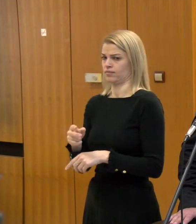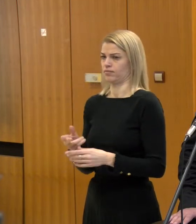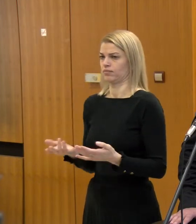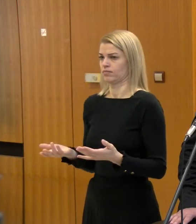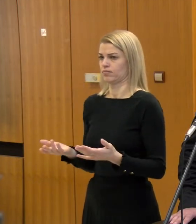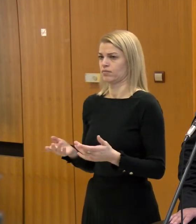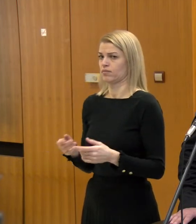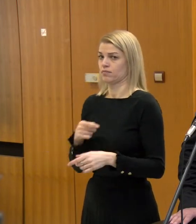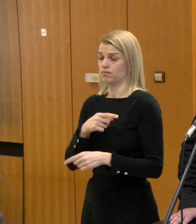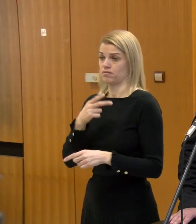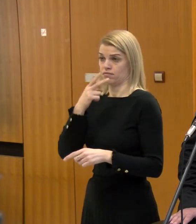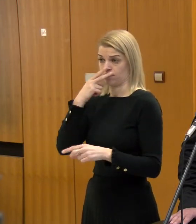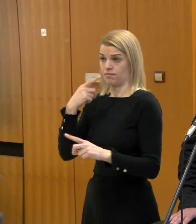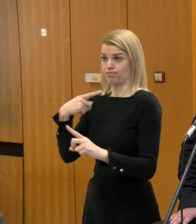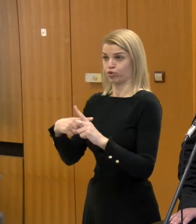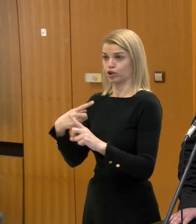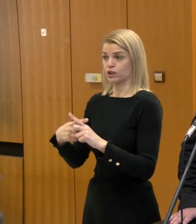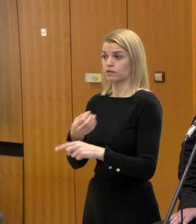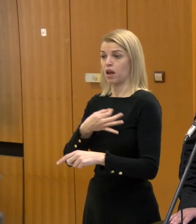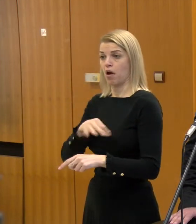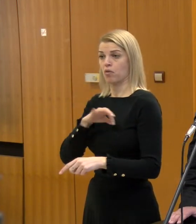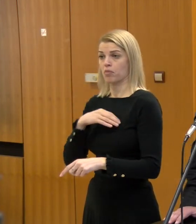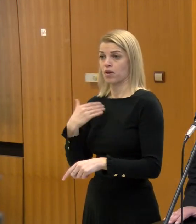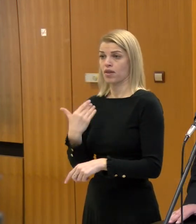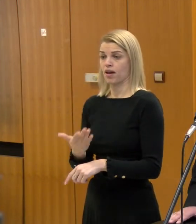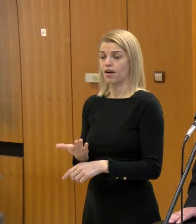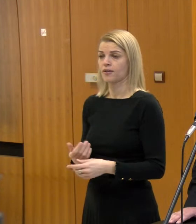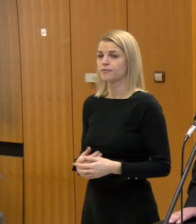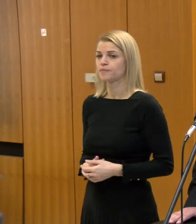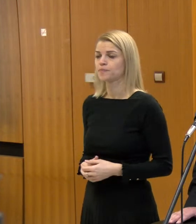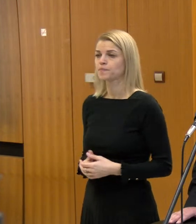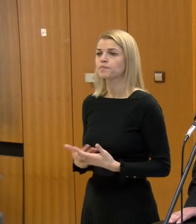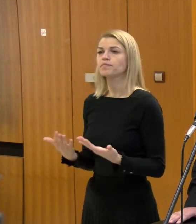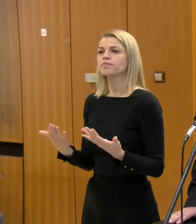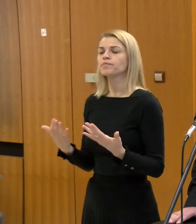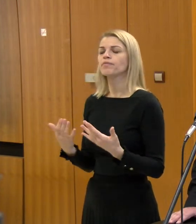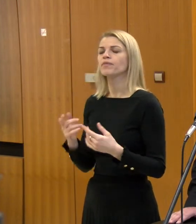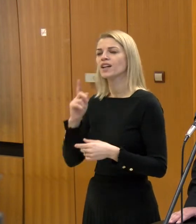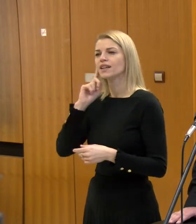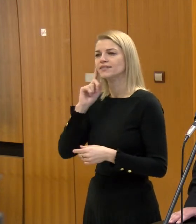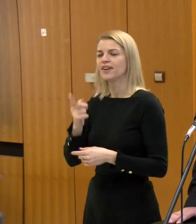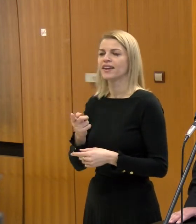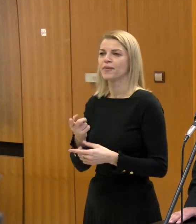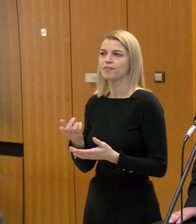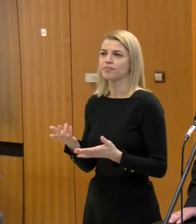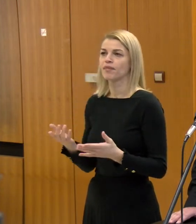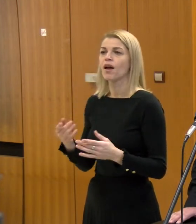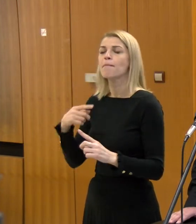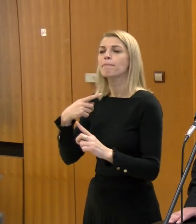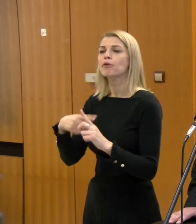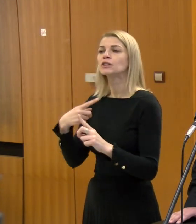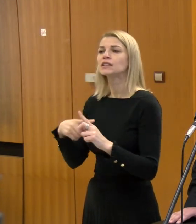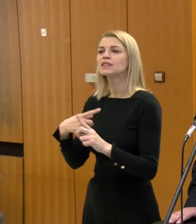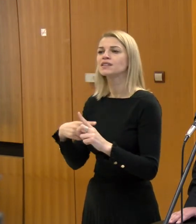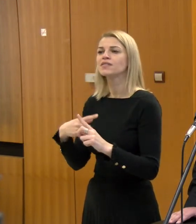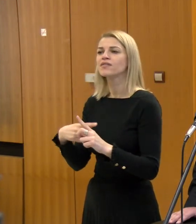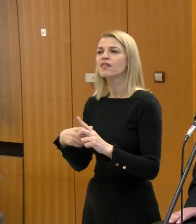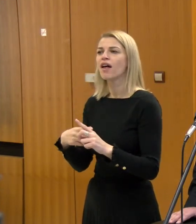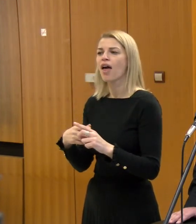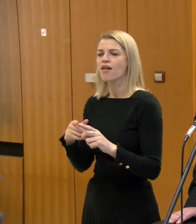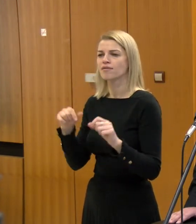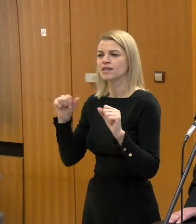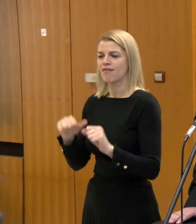tak pozitívne, alebo ste tak naladení? Viete čo, pozitívne stimuly dávame k oveľa závažnejším veciam. Pred chvíľkou